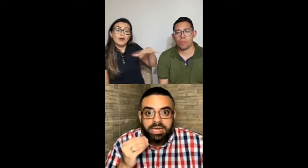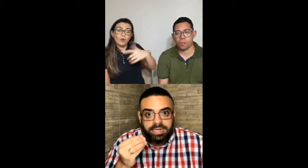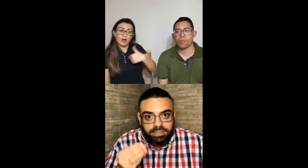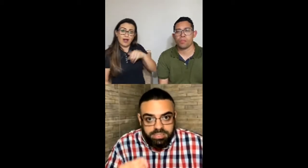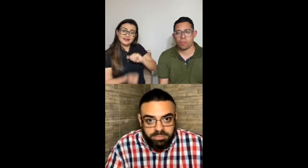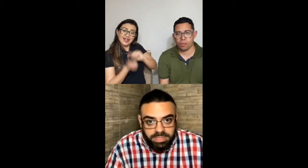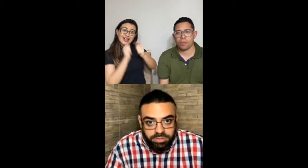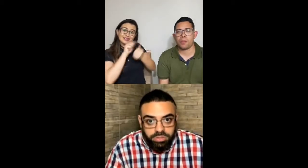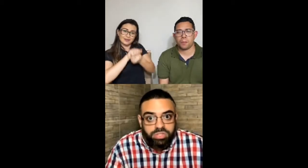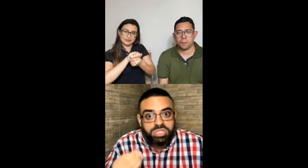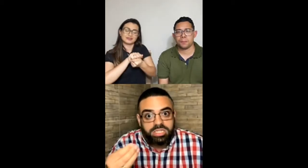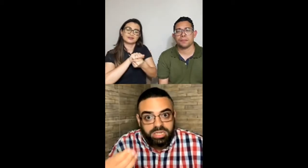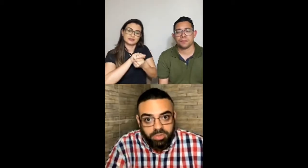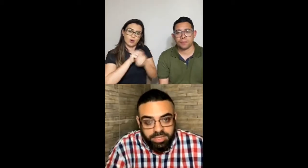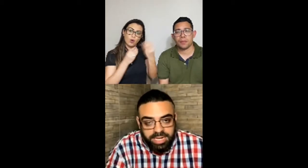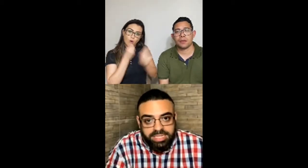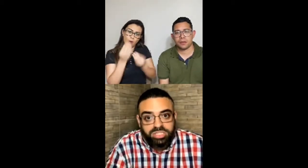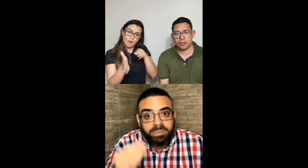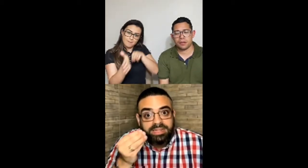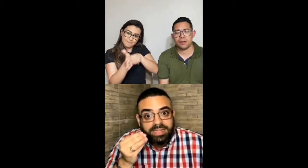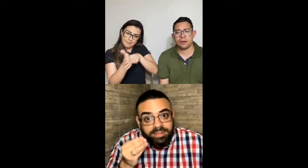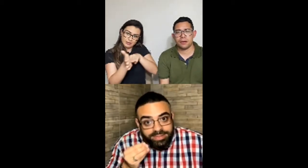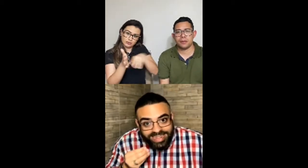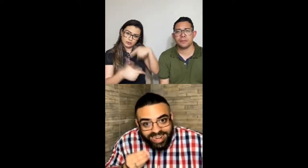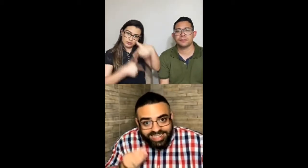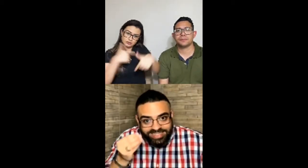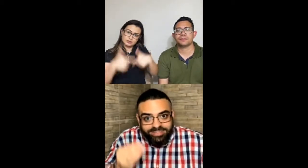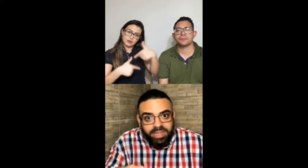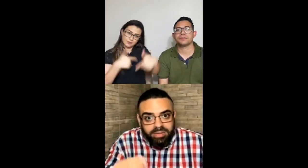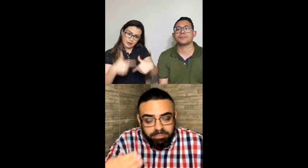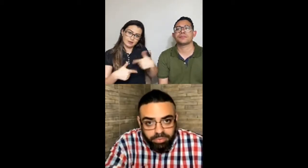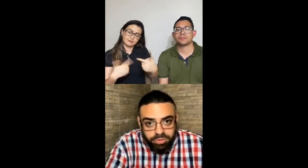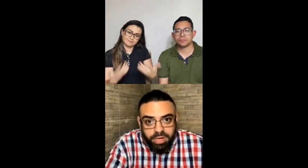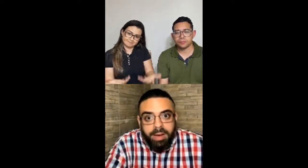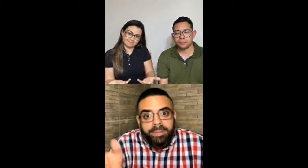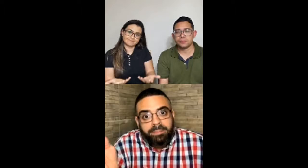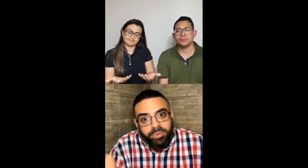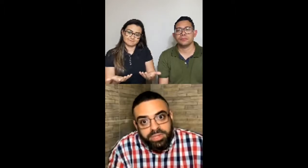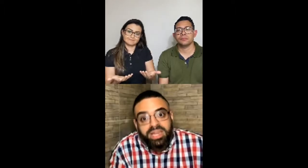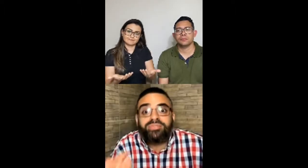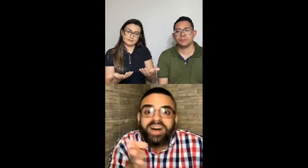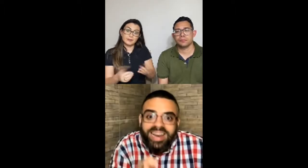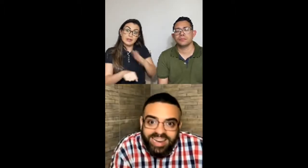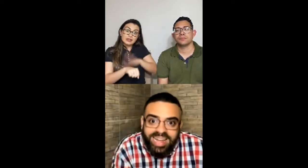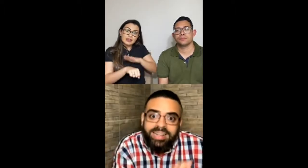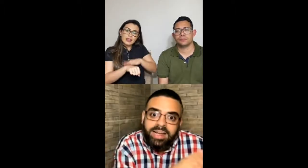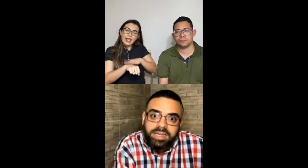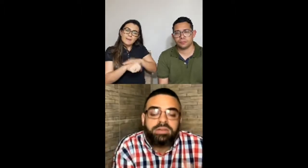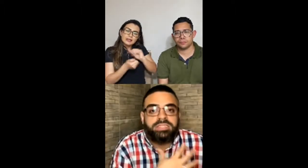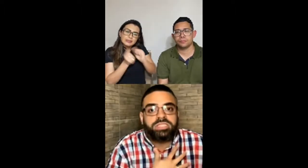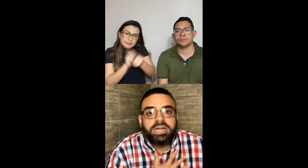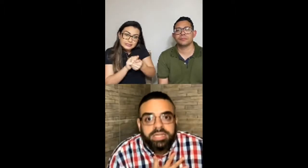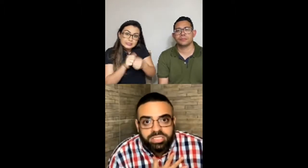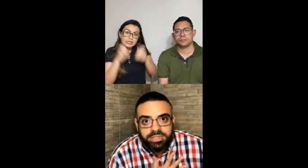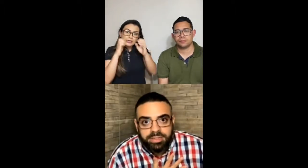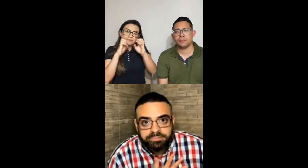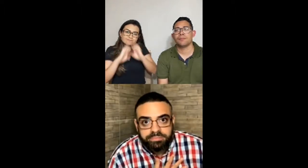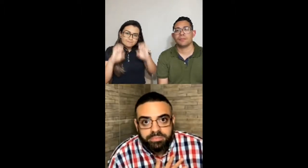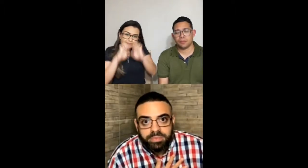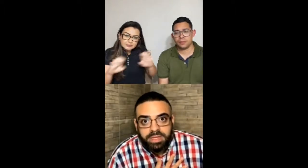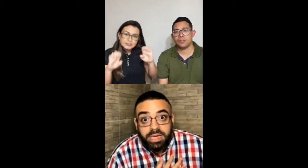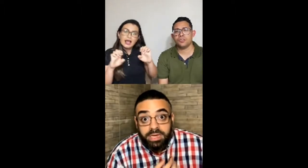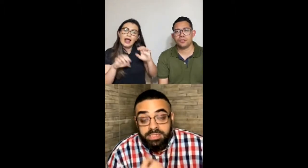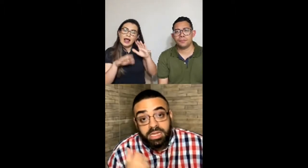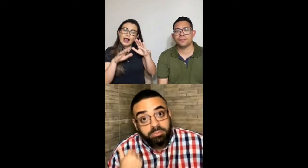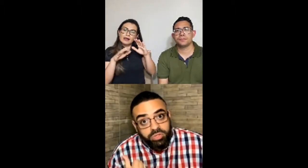assim, o contexto de campo faz com que a gente tenha adaptações na nossa metodologia de abordagem para dar